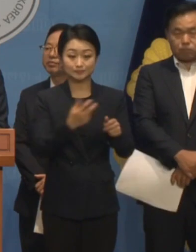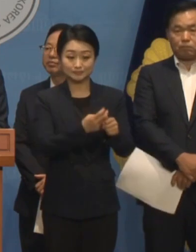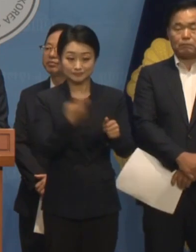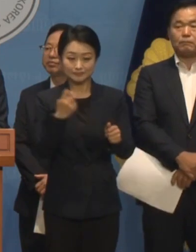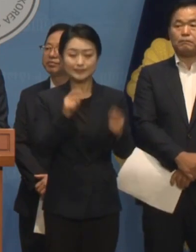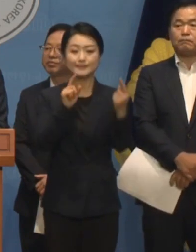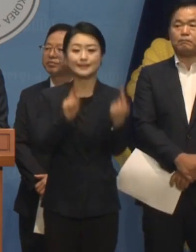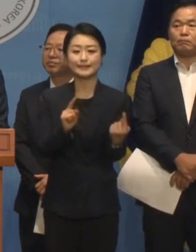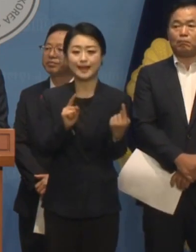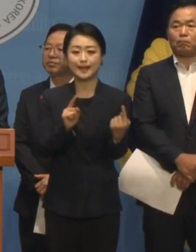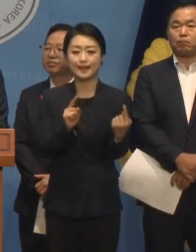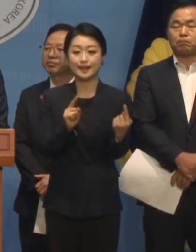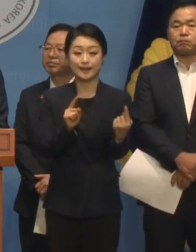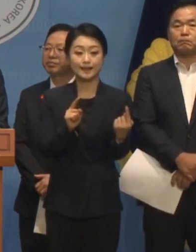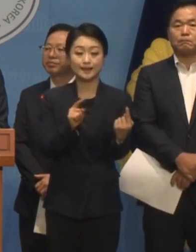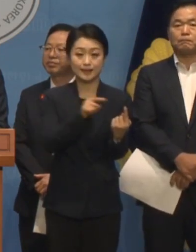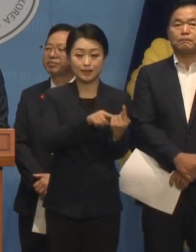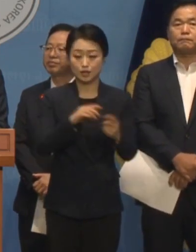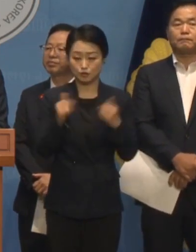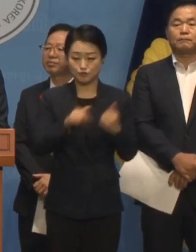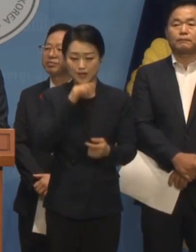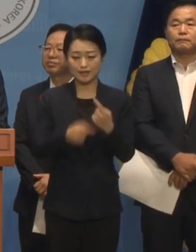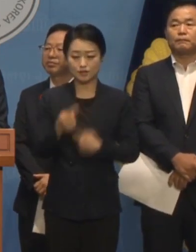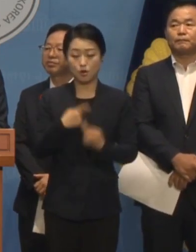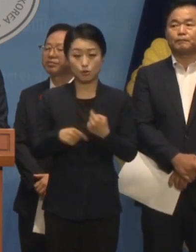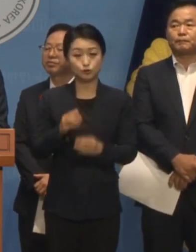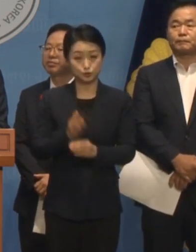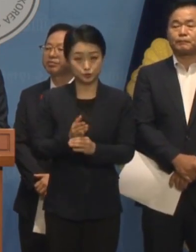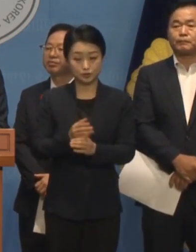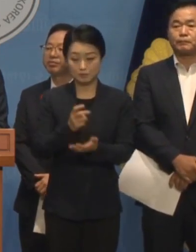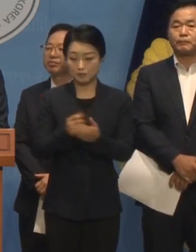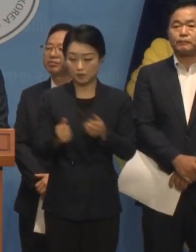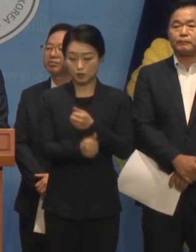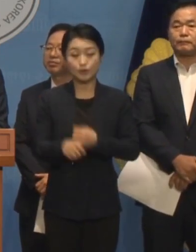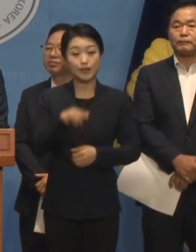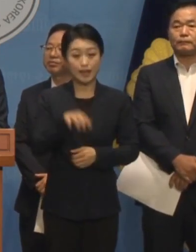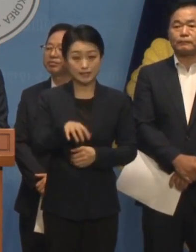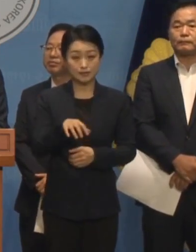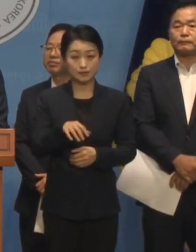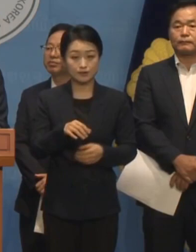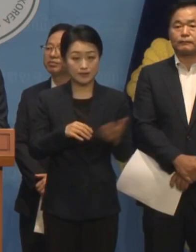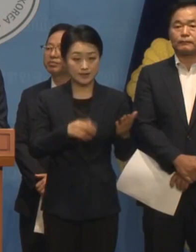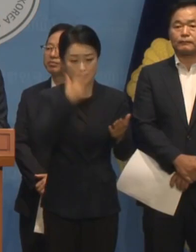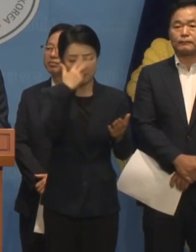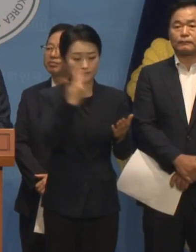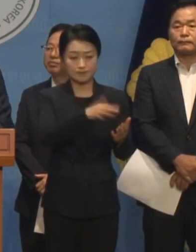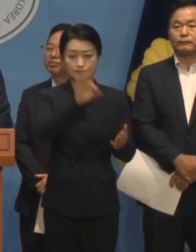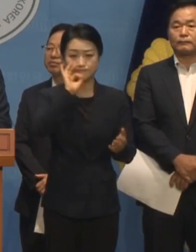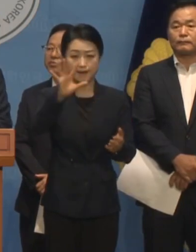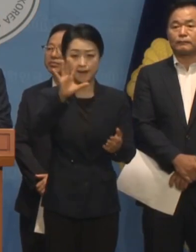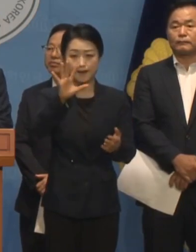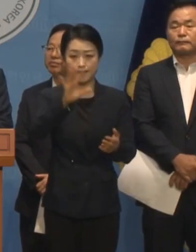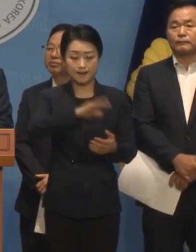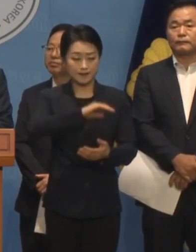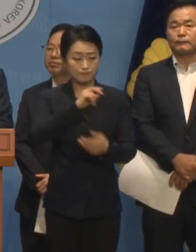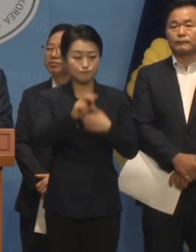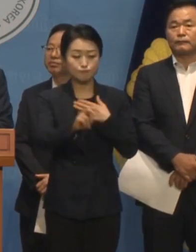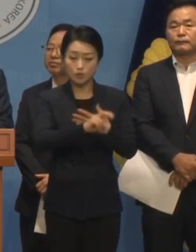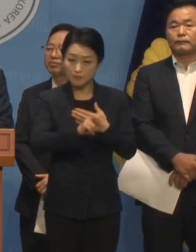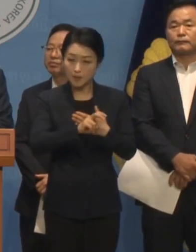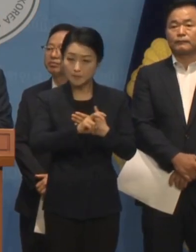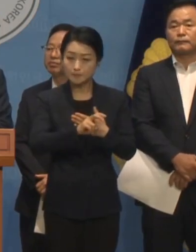검사로 국회에 지금 청원이 발의가 되었는데요. 법사위에서는 이들을 좌시하지 않고 이들의